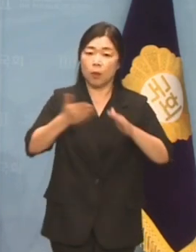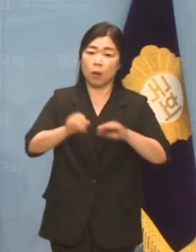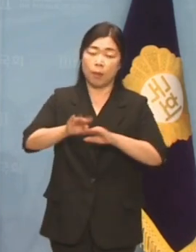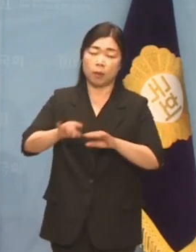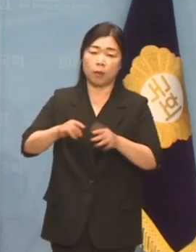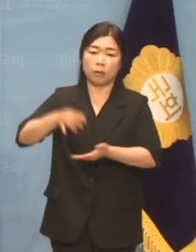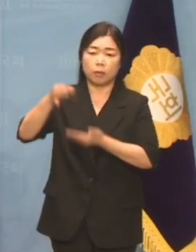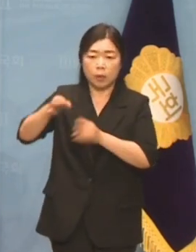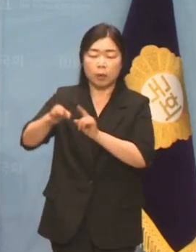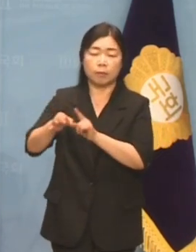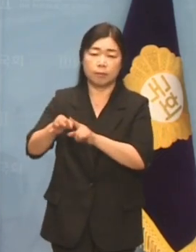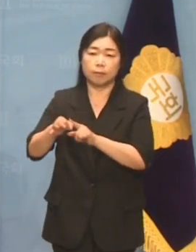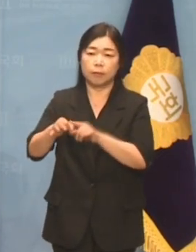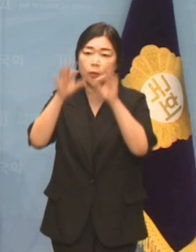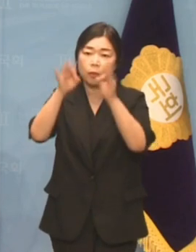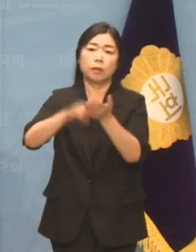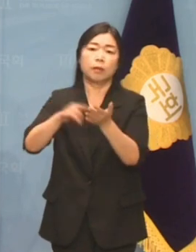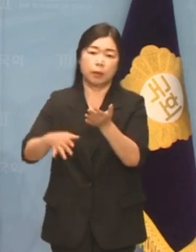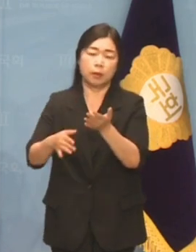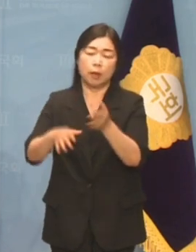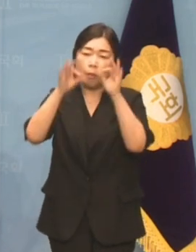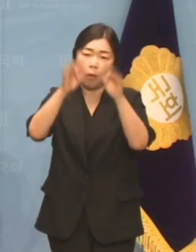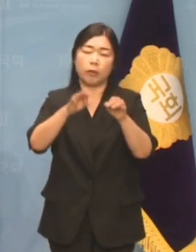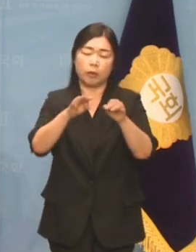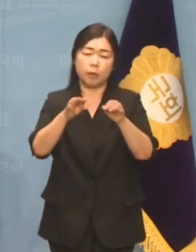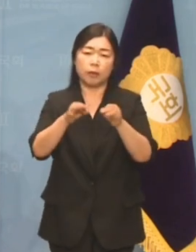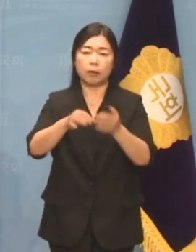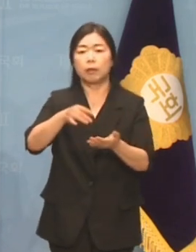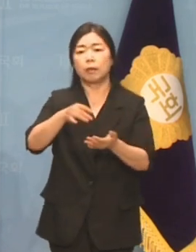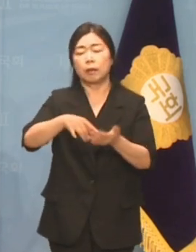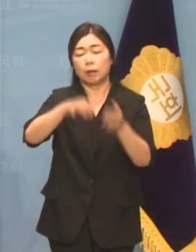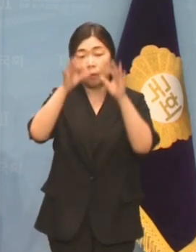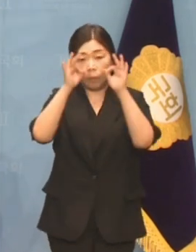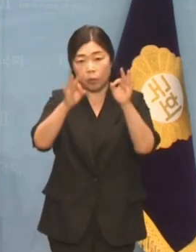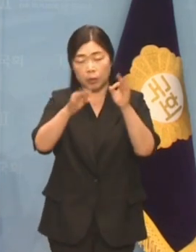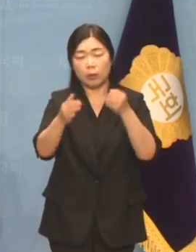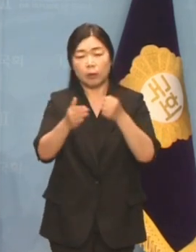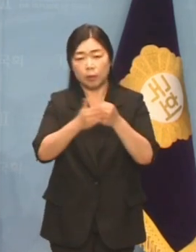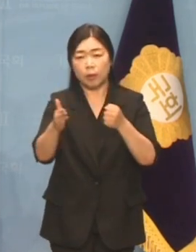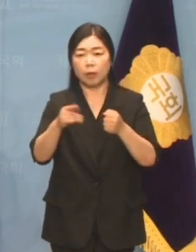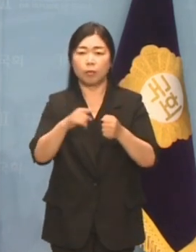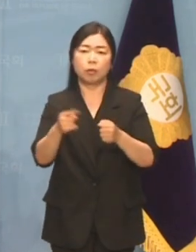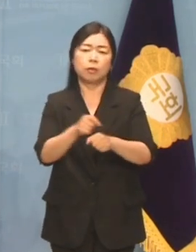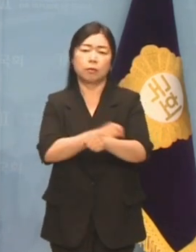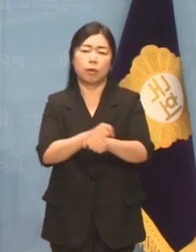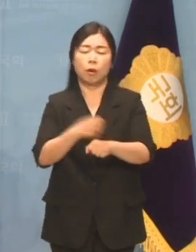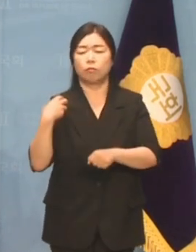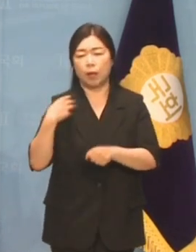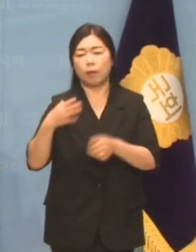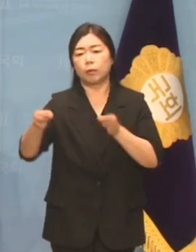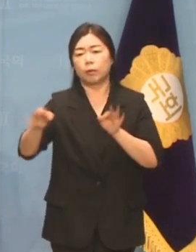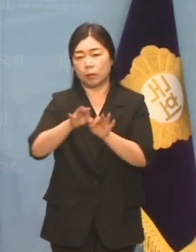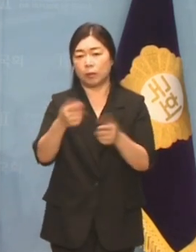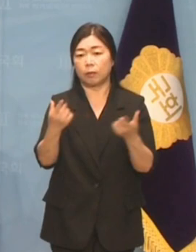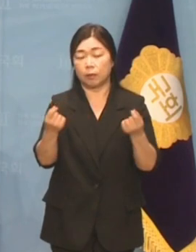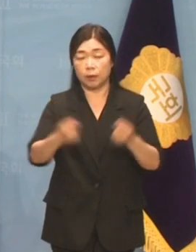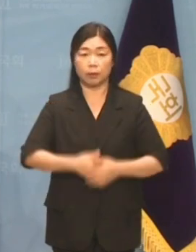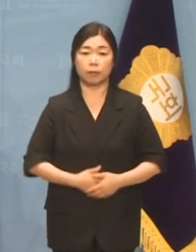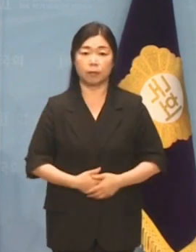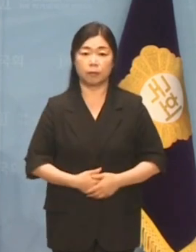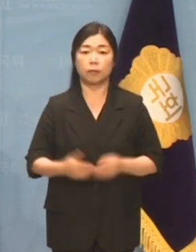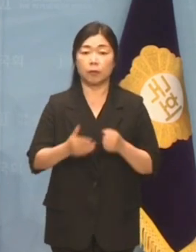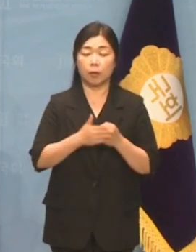TV 수신료는 시청의 대가가 아닌 공동의 이익에 부합되는 특별 부담금입니다. 정부 여당은